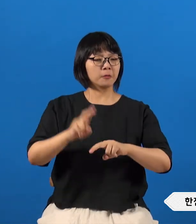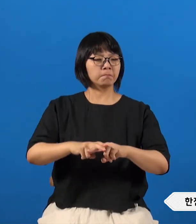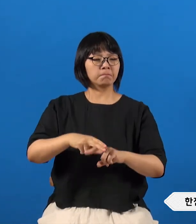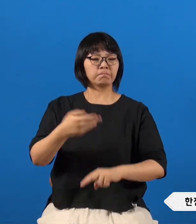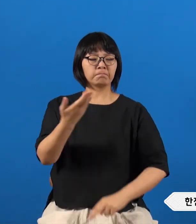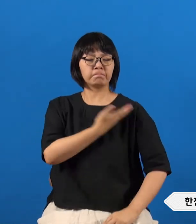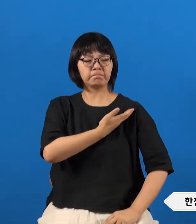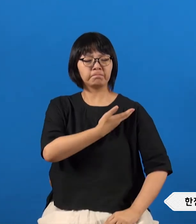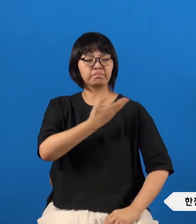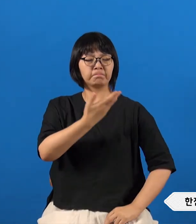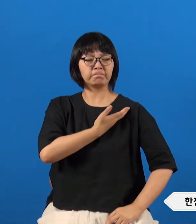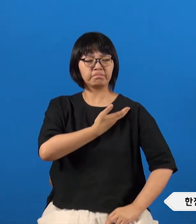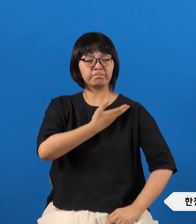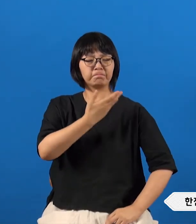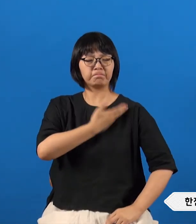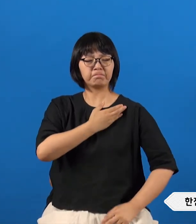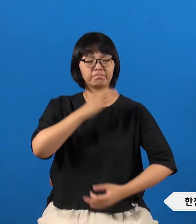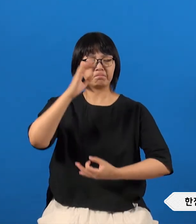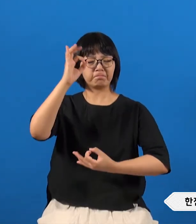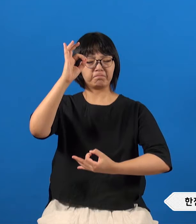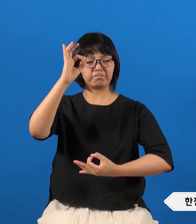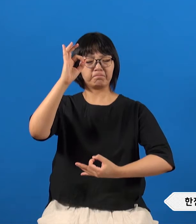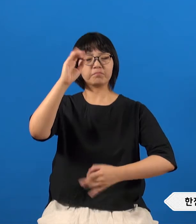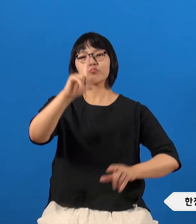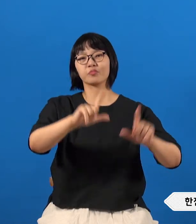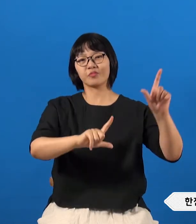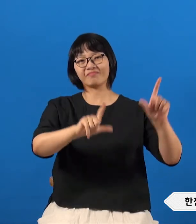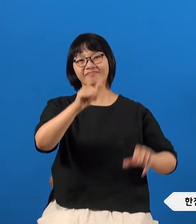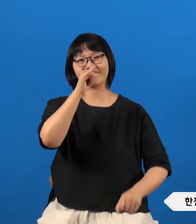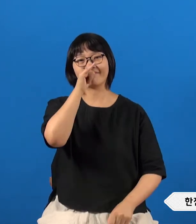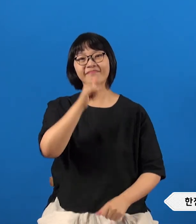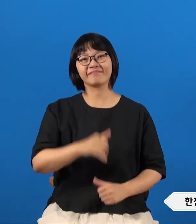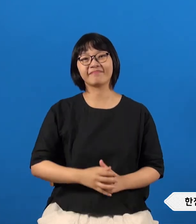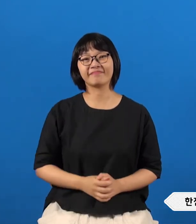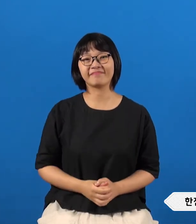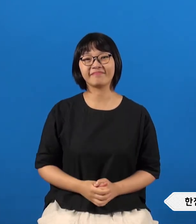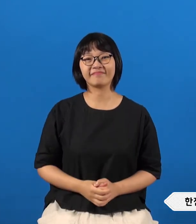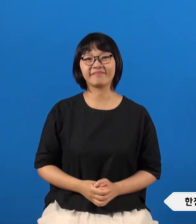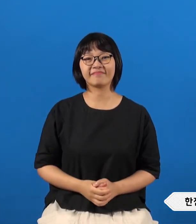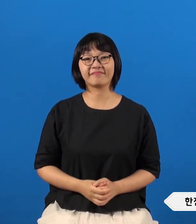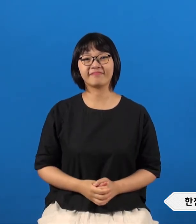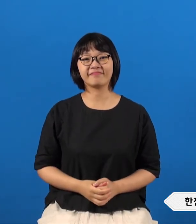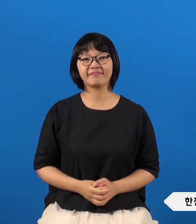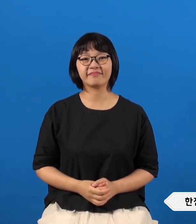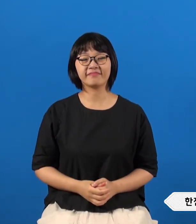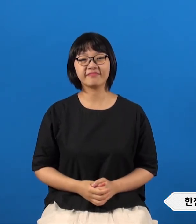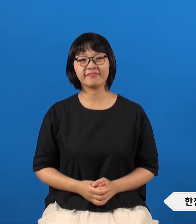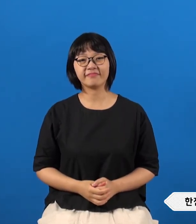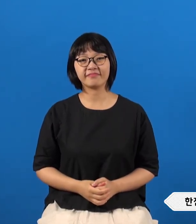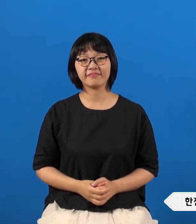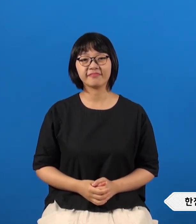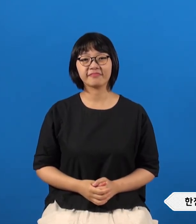한 번도 이 등을 땅바닥에 붙이지 않고 꼿꼿이 앉아서 참선을 했습니다.